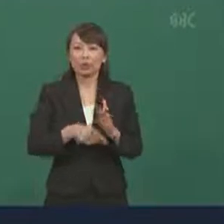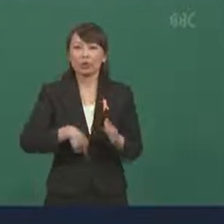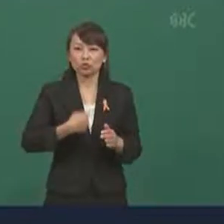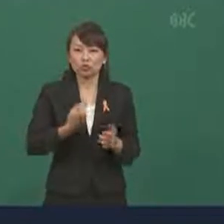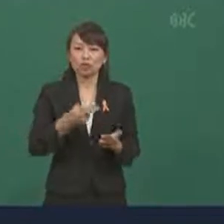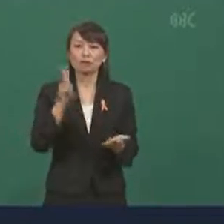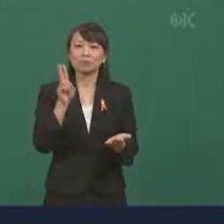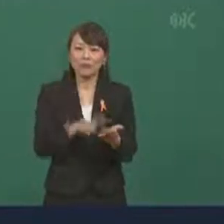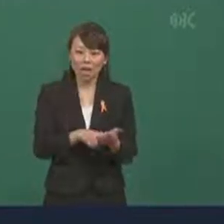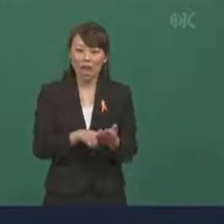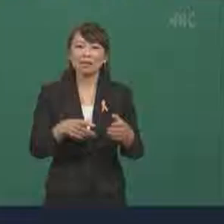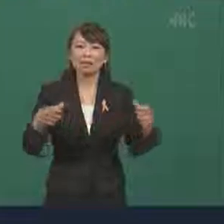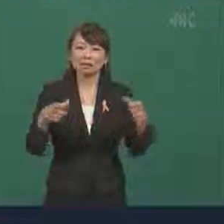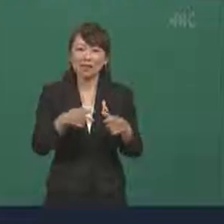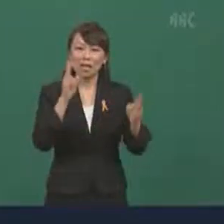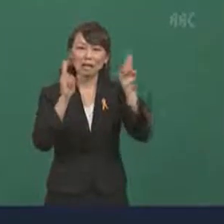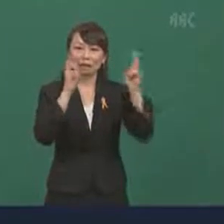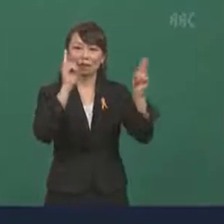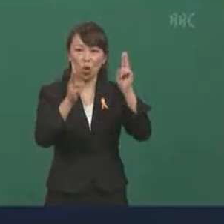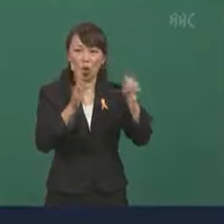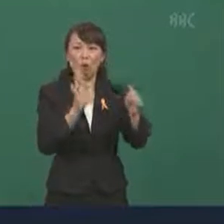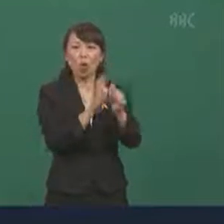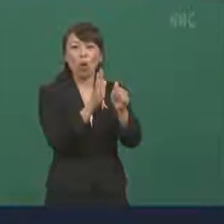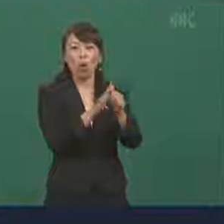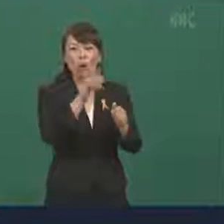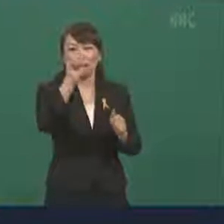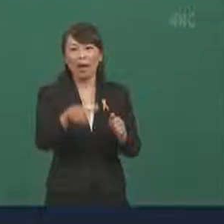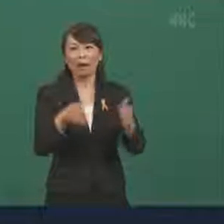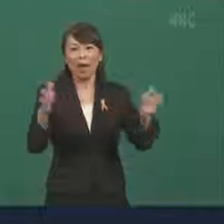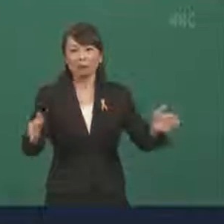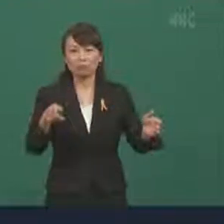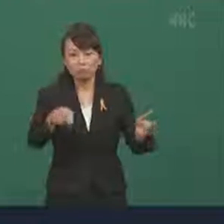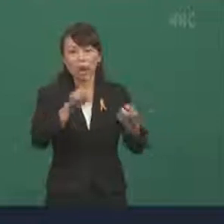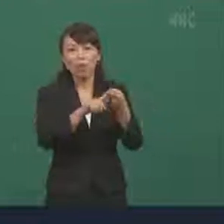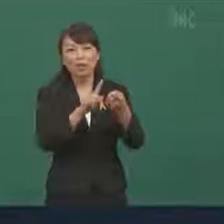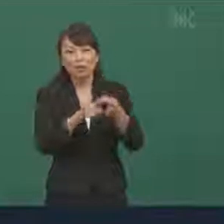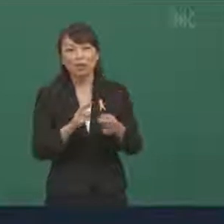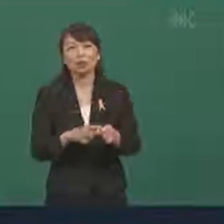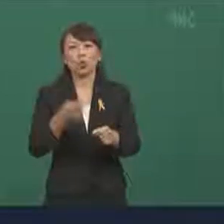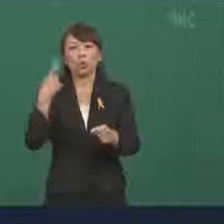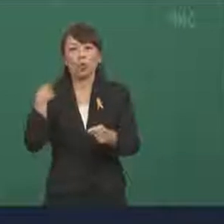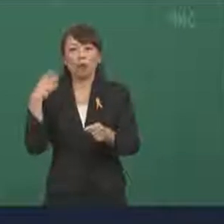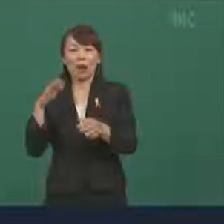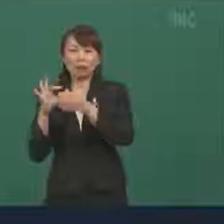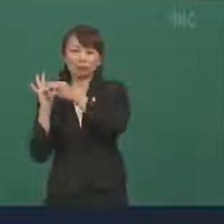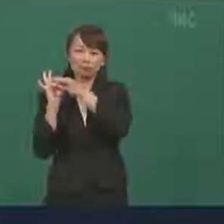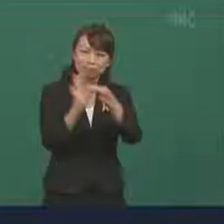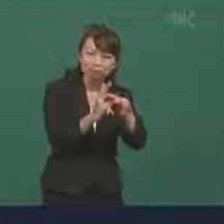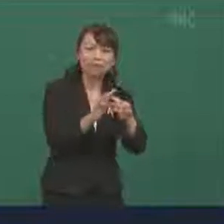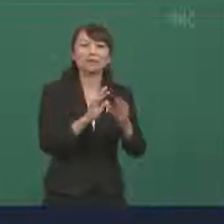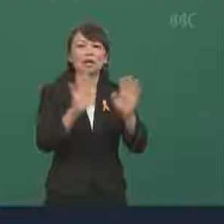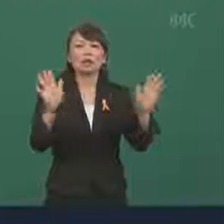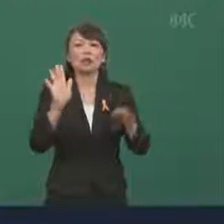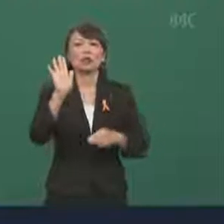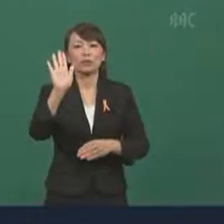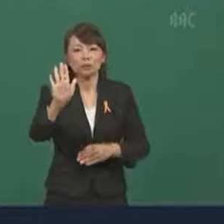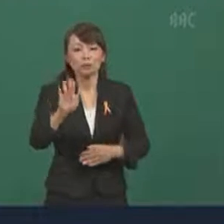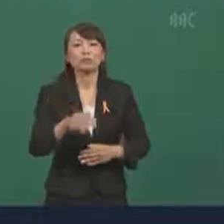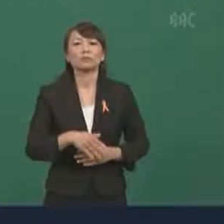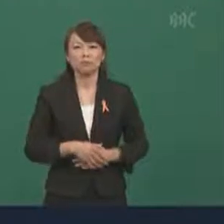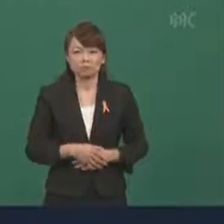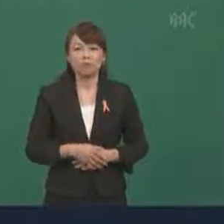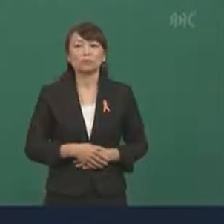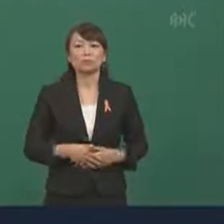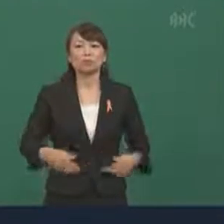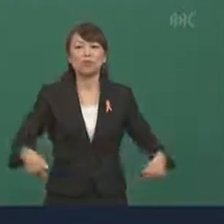このフォーラムは県が独自に定める小さな企業応援月間に合わせて去年に続き開いた